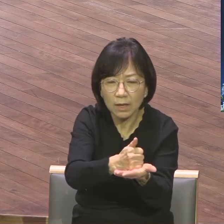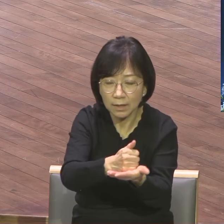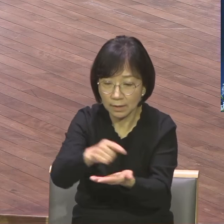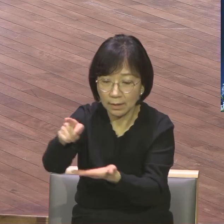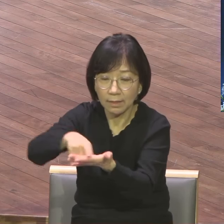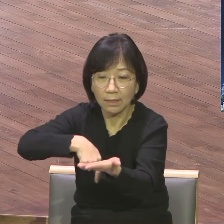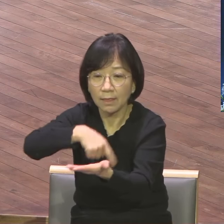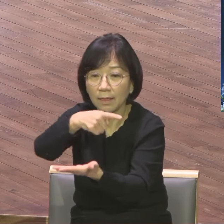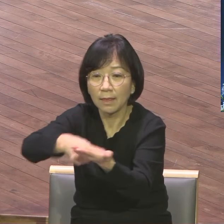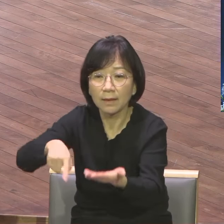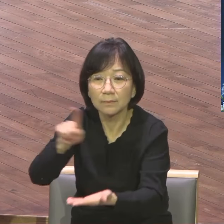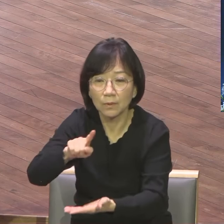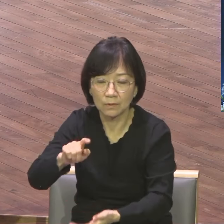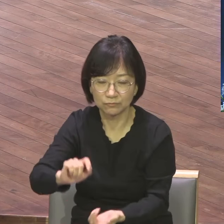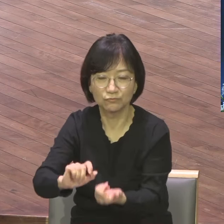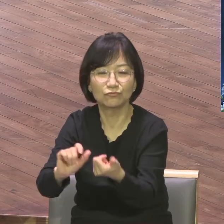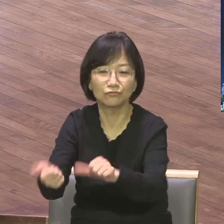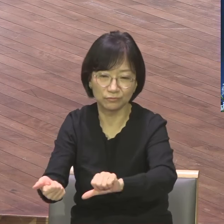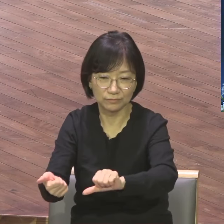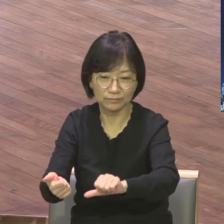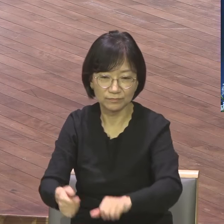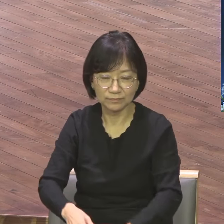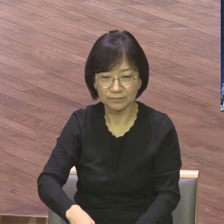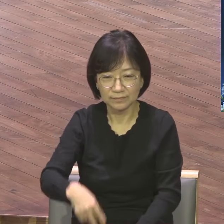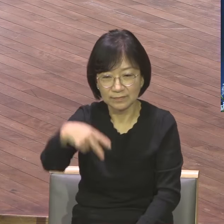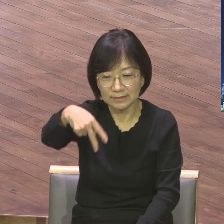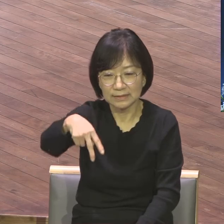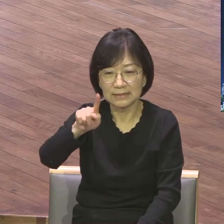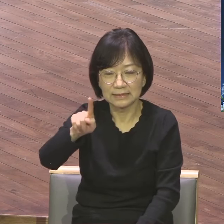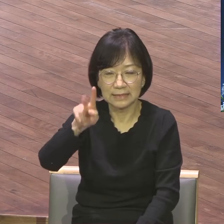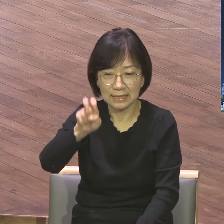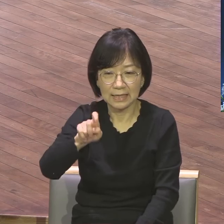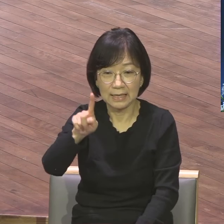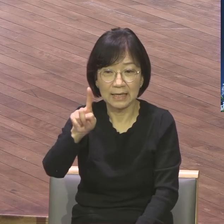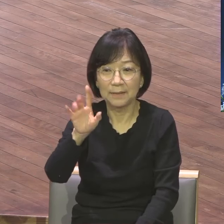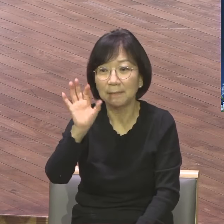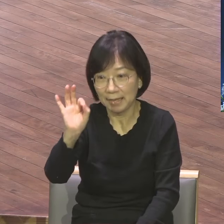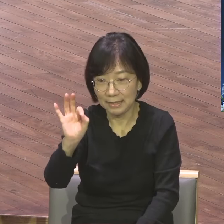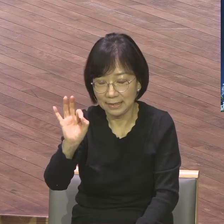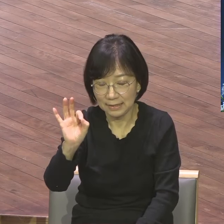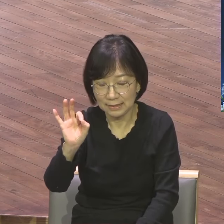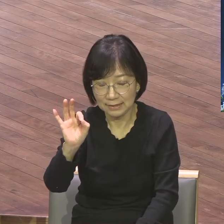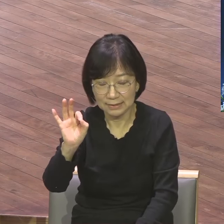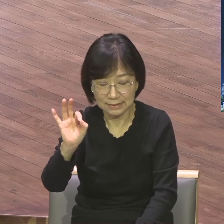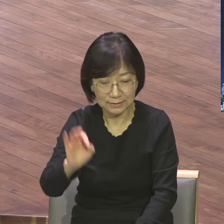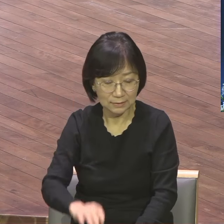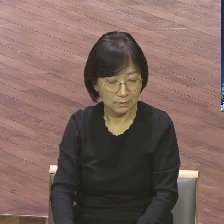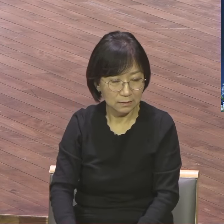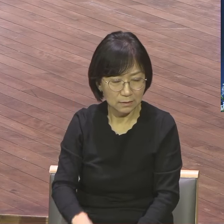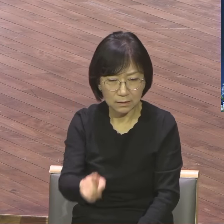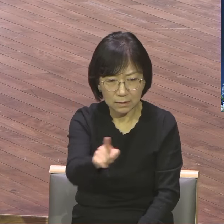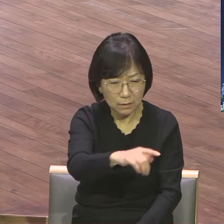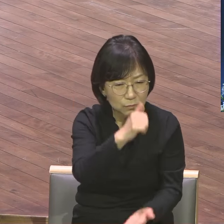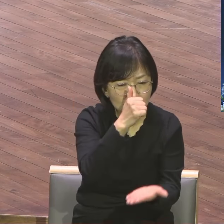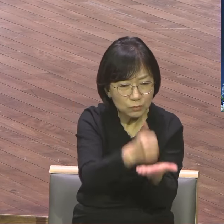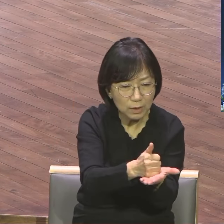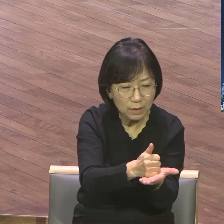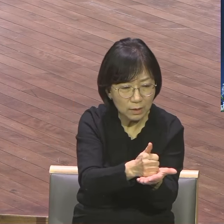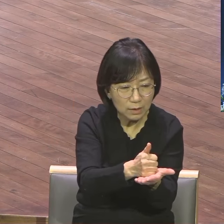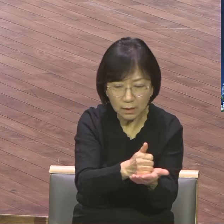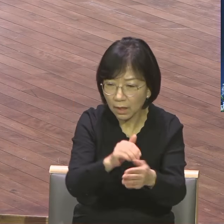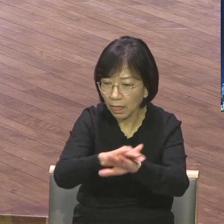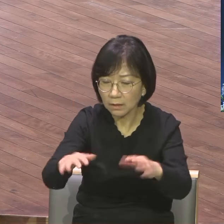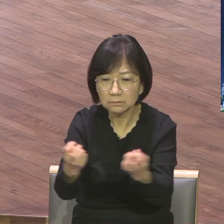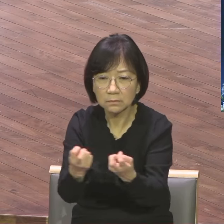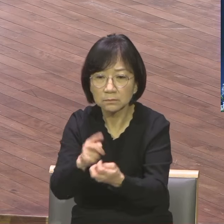사망이다. 사망이란 말은 헬라어로 게헨난, 음부, 지옥이에요. 죄 결과가 무엇인지 아느냐?